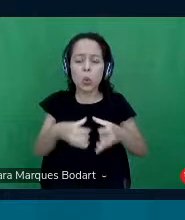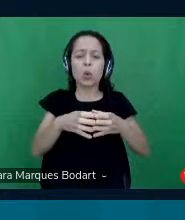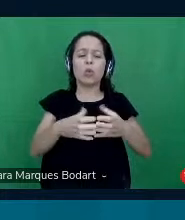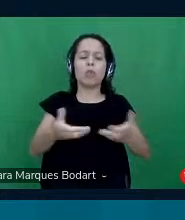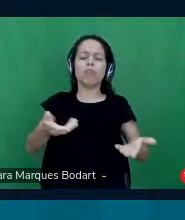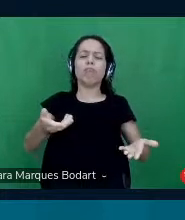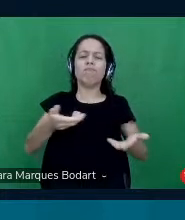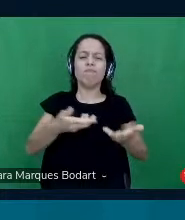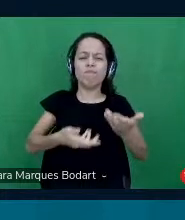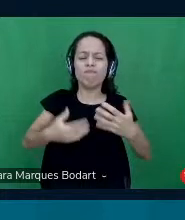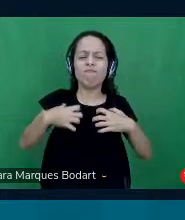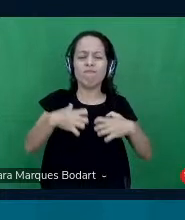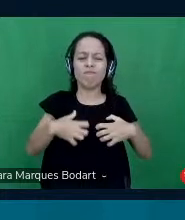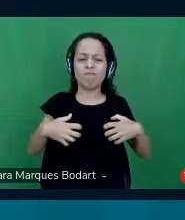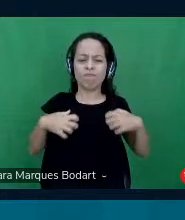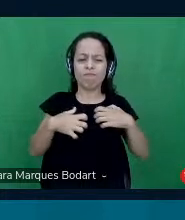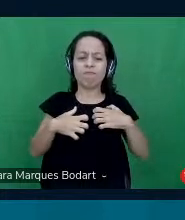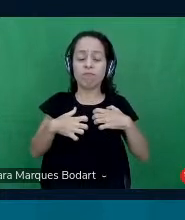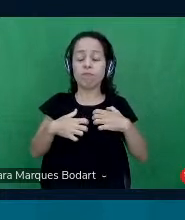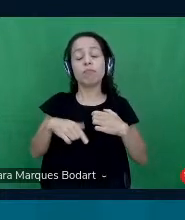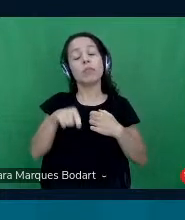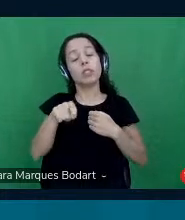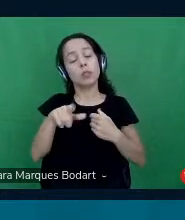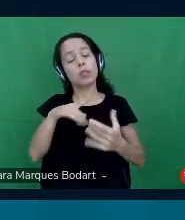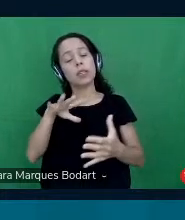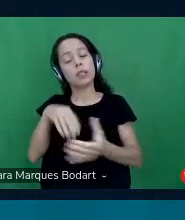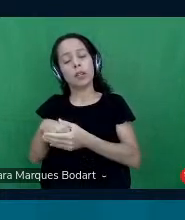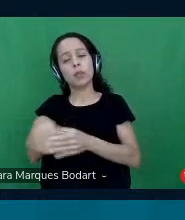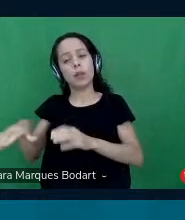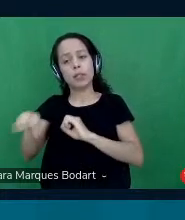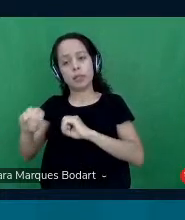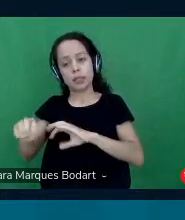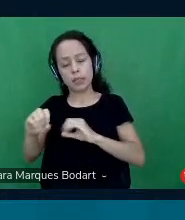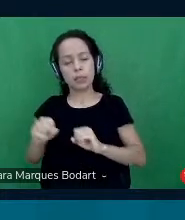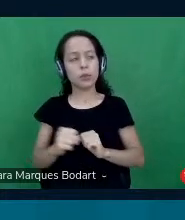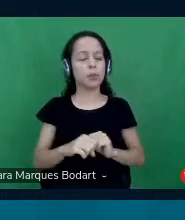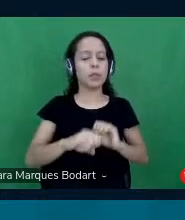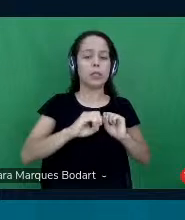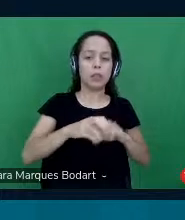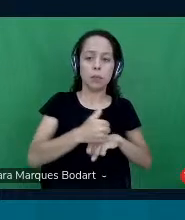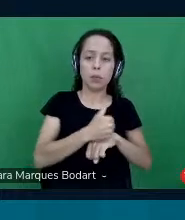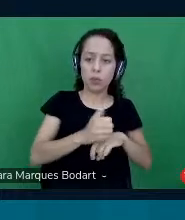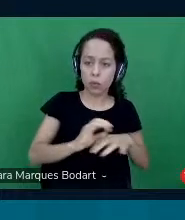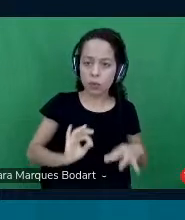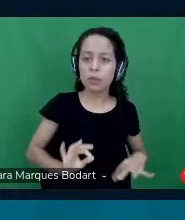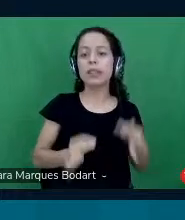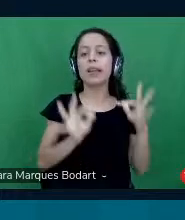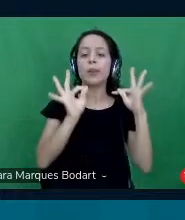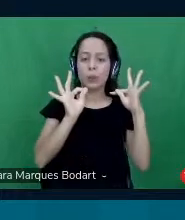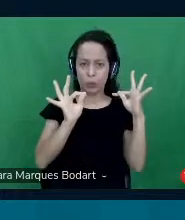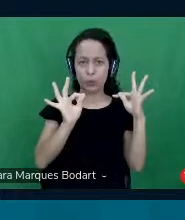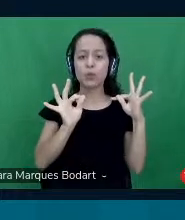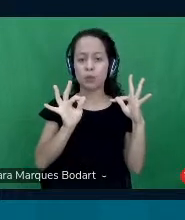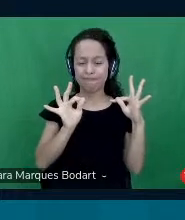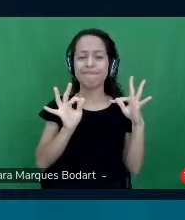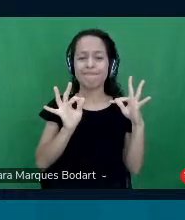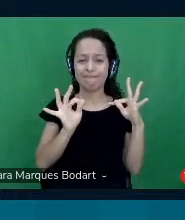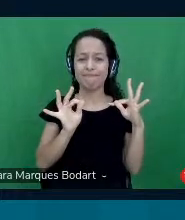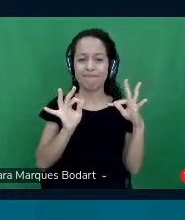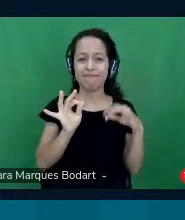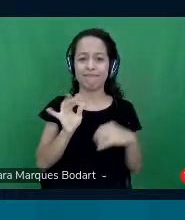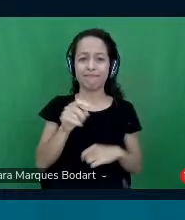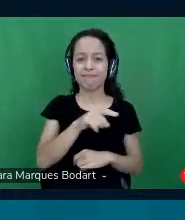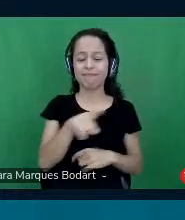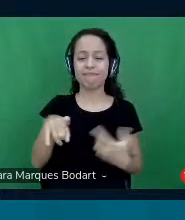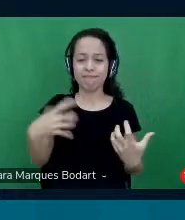do ensino na educação profissional e tecnológica e que afeta cada um de vocês de maneira especial ao ponto de